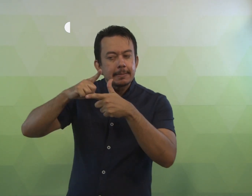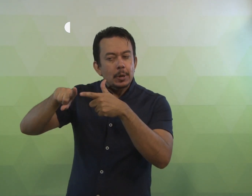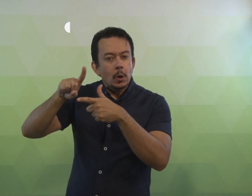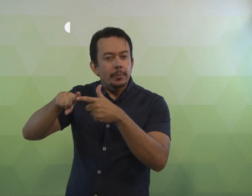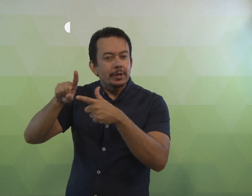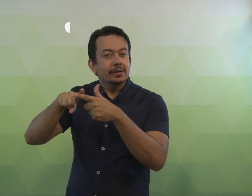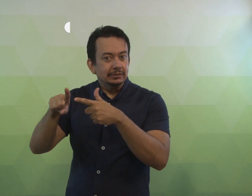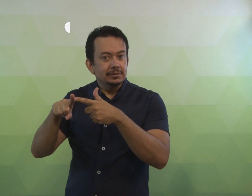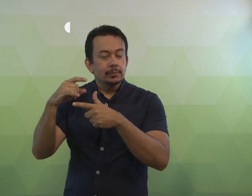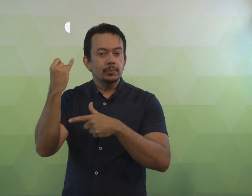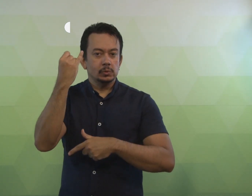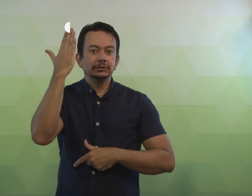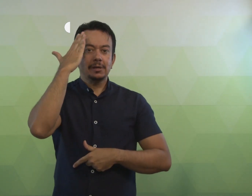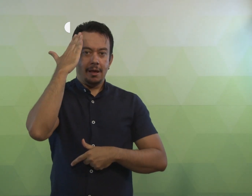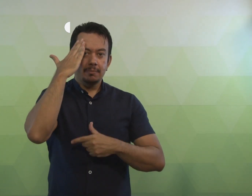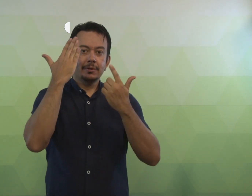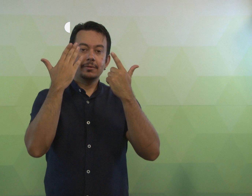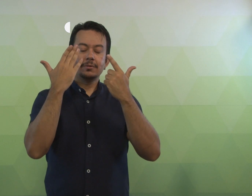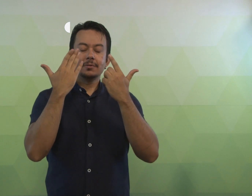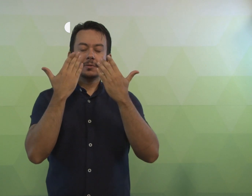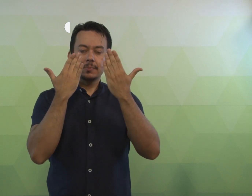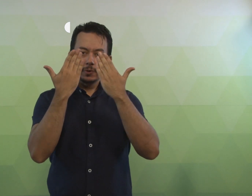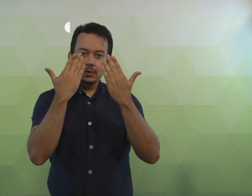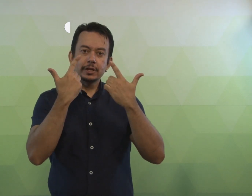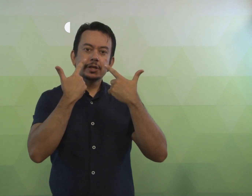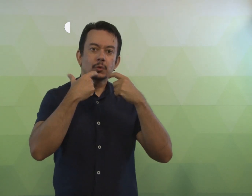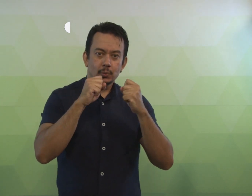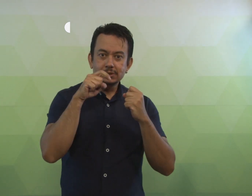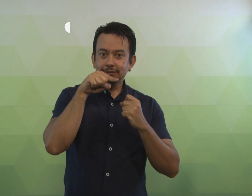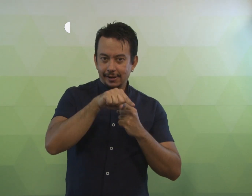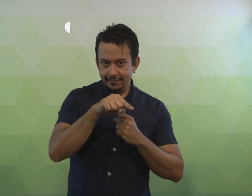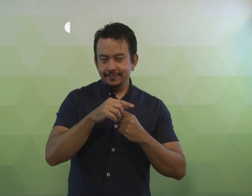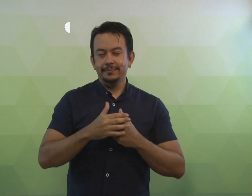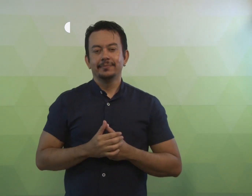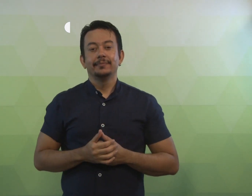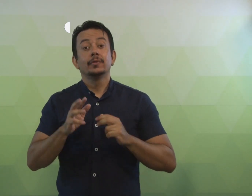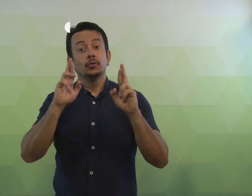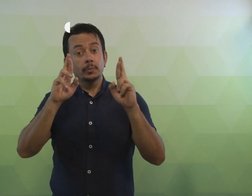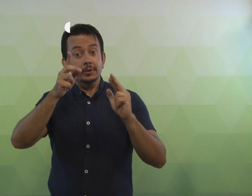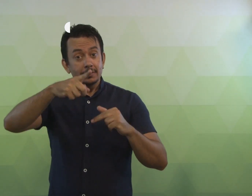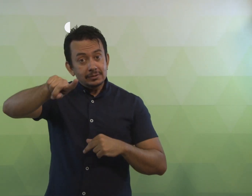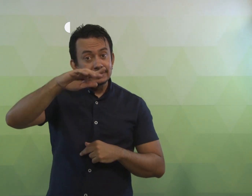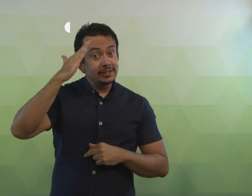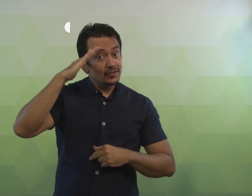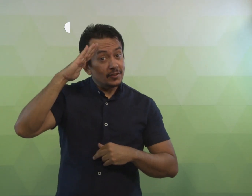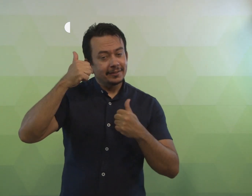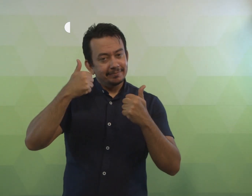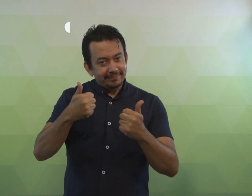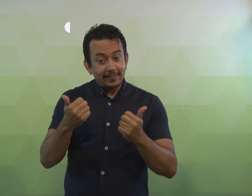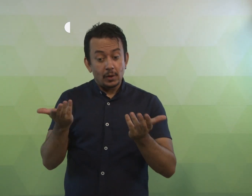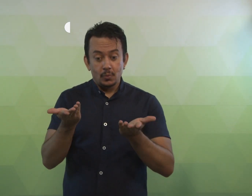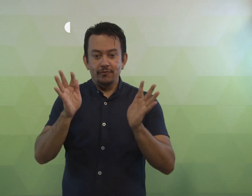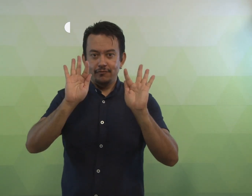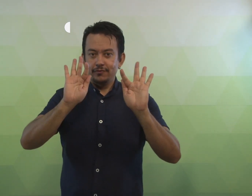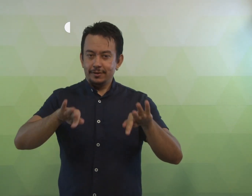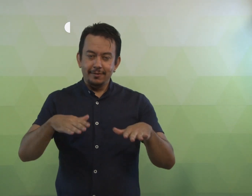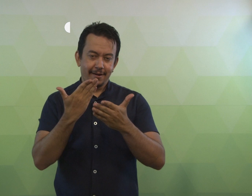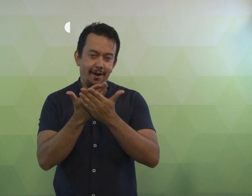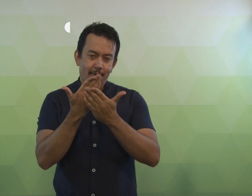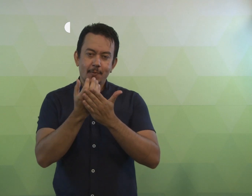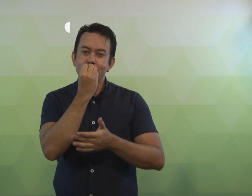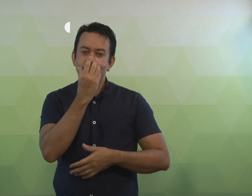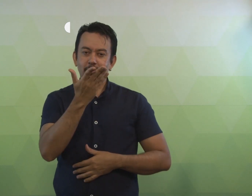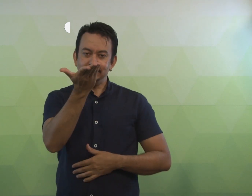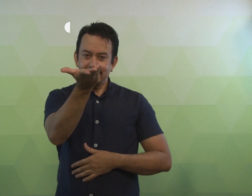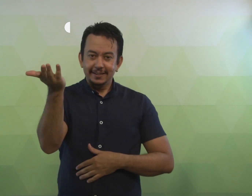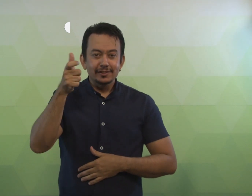de estudo e suas metodologias, tá bom? Sobre os problemas que nós elencamos hoje. E eu espero que vocês